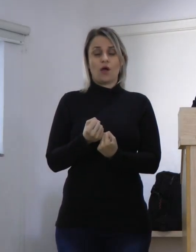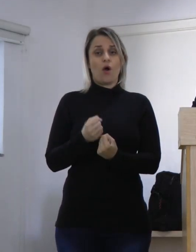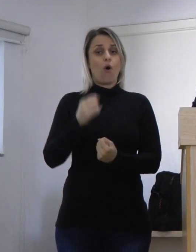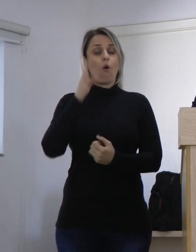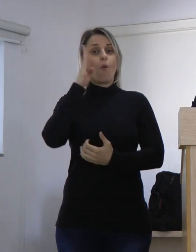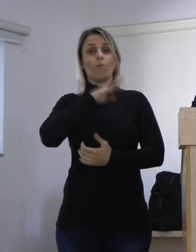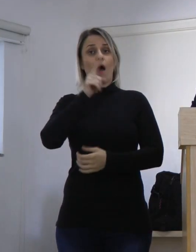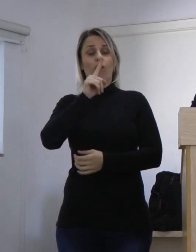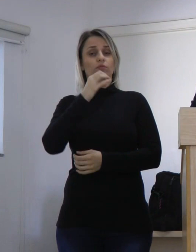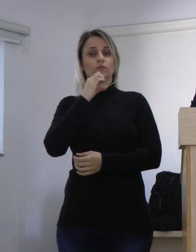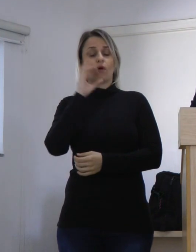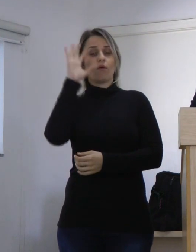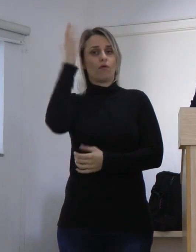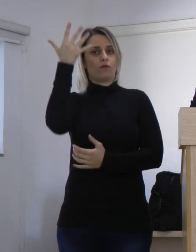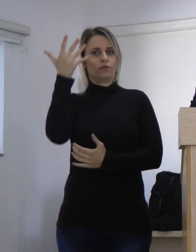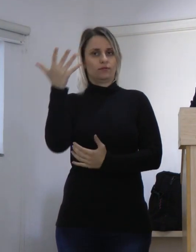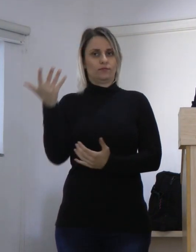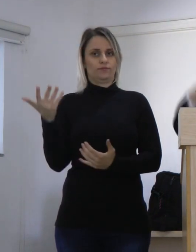acontecer.